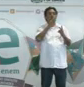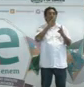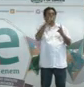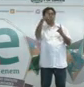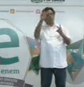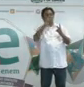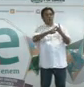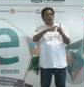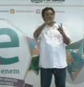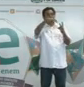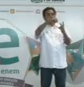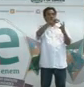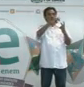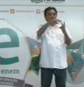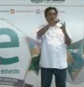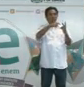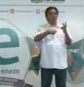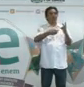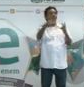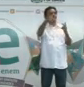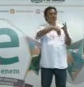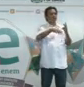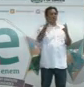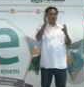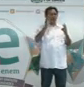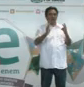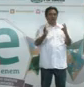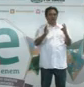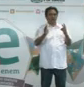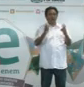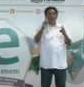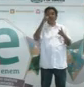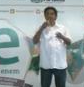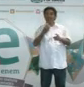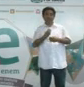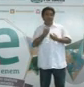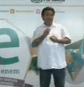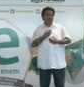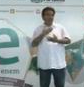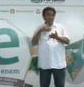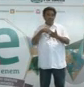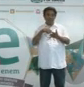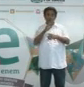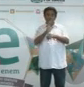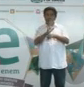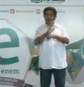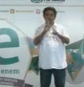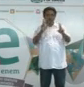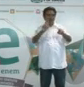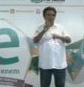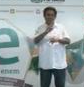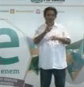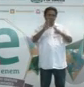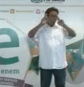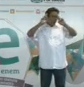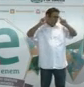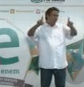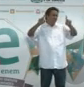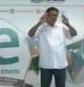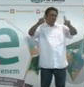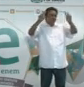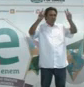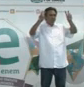E a Moema é a que fica para trás. Lá no poema, não fique com o filme na cabeça não, que o filme é outro assunto.